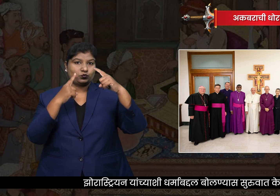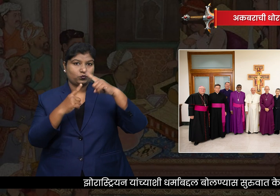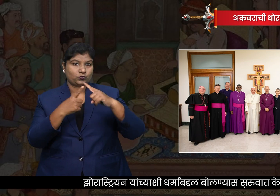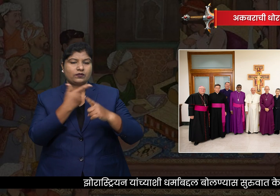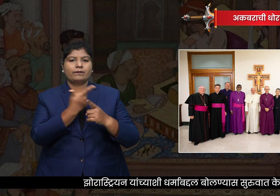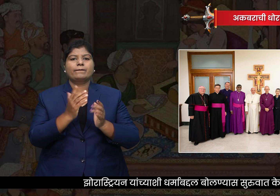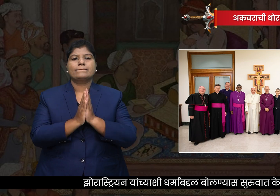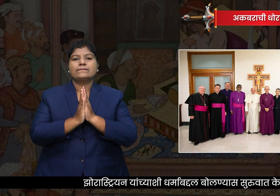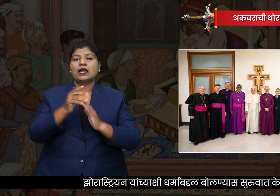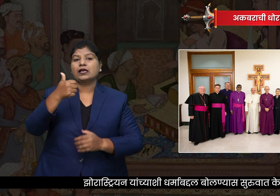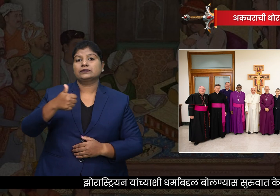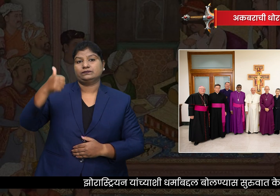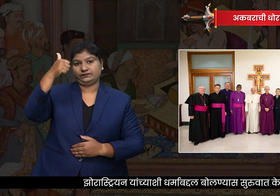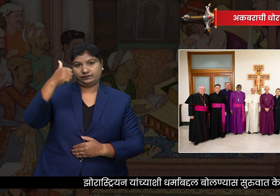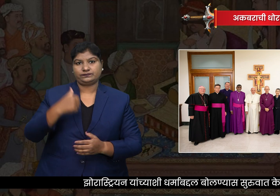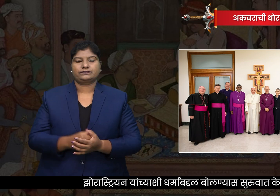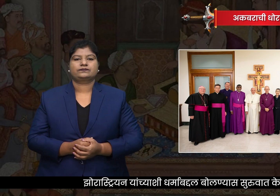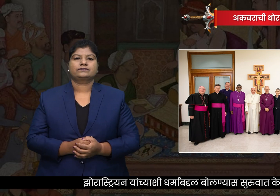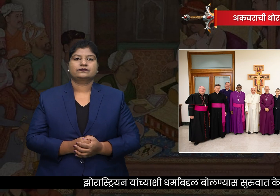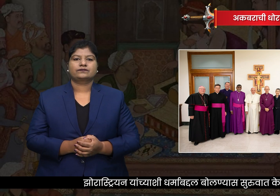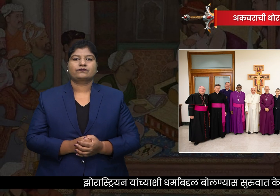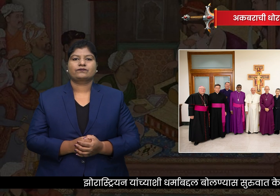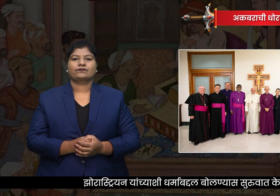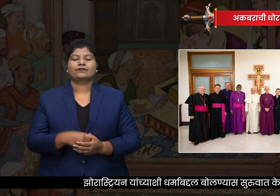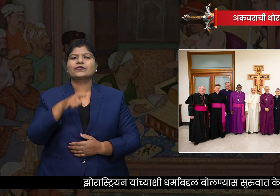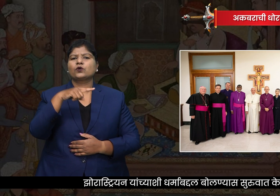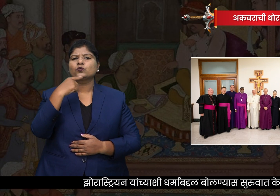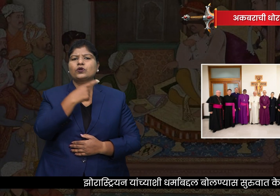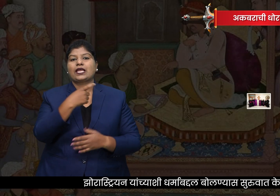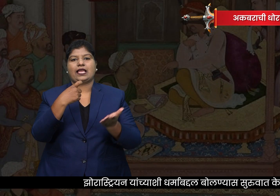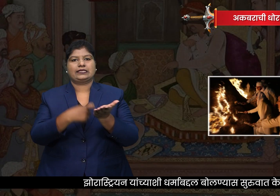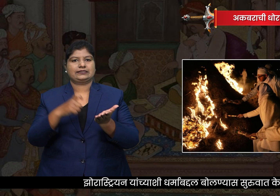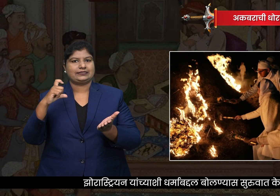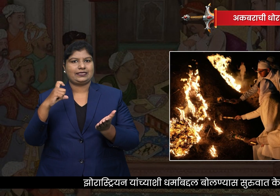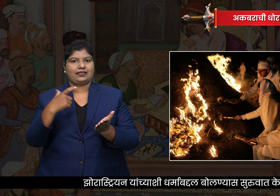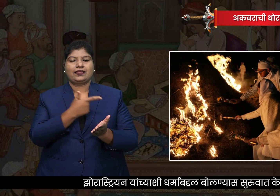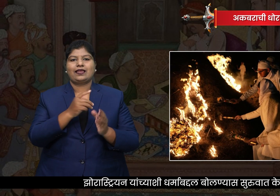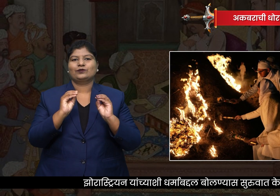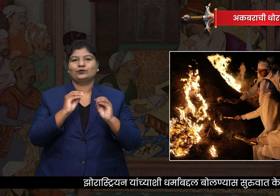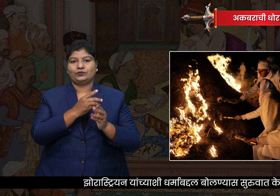झोरोस्ट्रियन यांच्याशी धर्माबद्दल बोलण्यास सुरुवात केली.